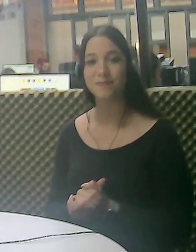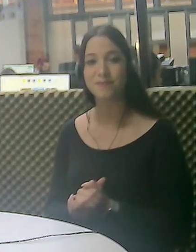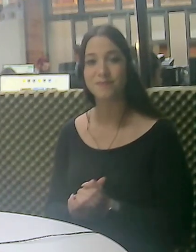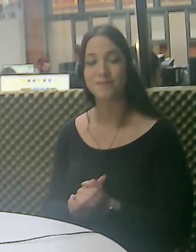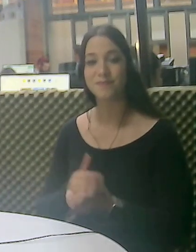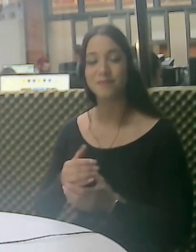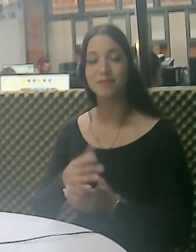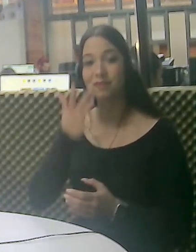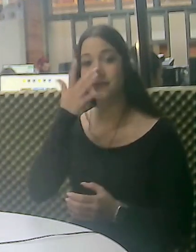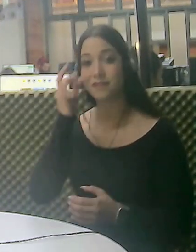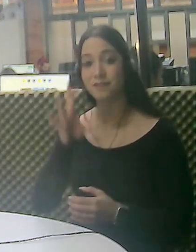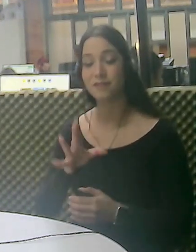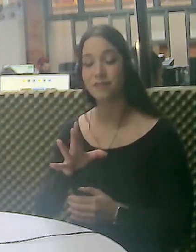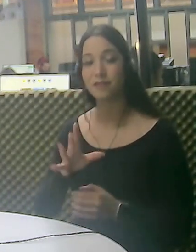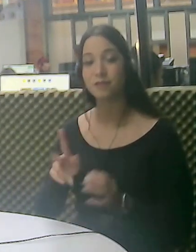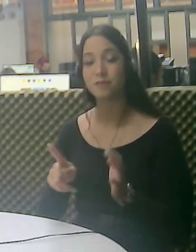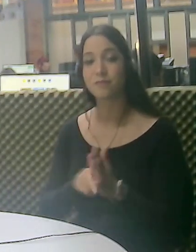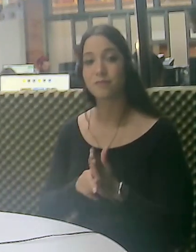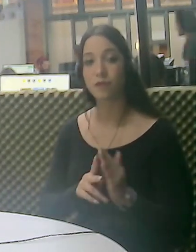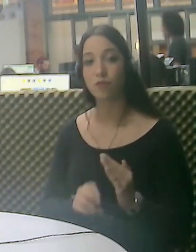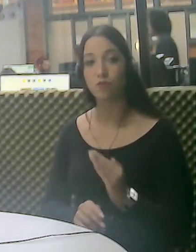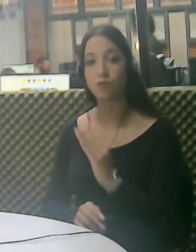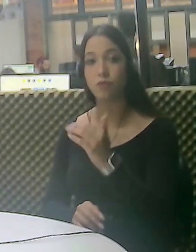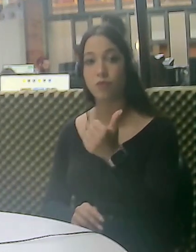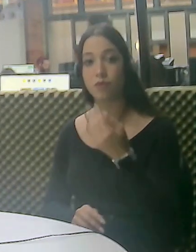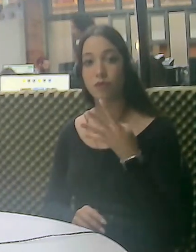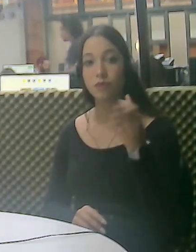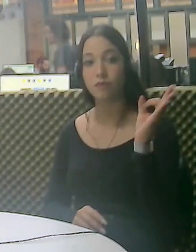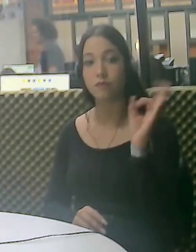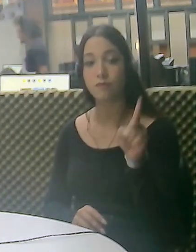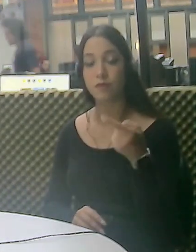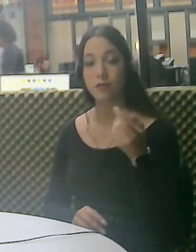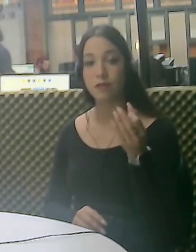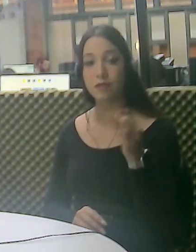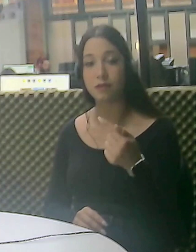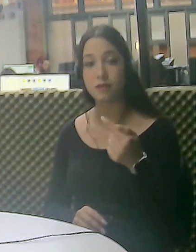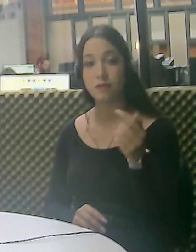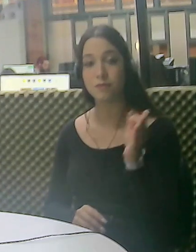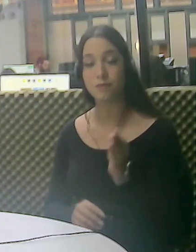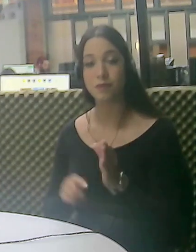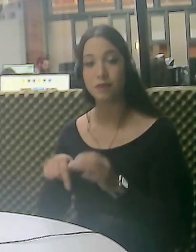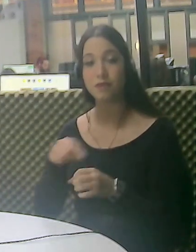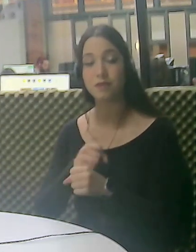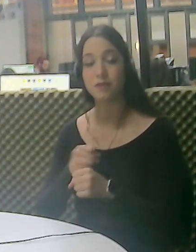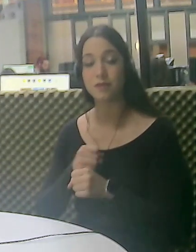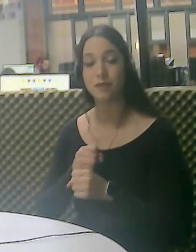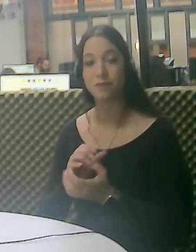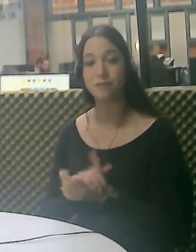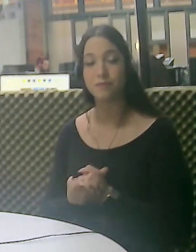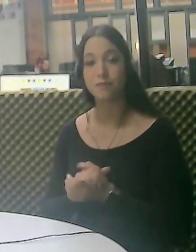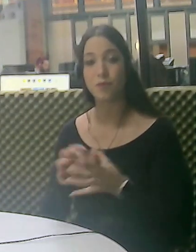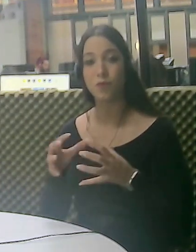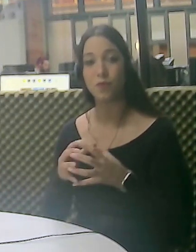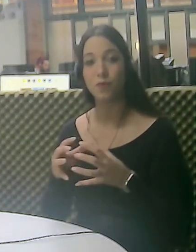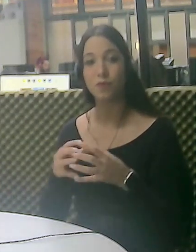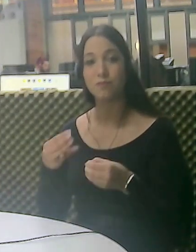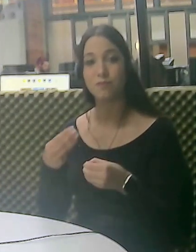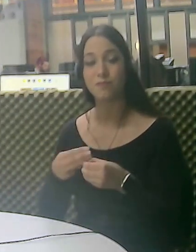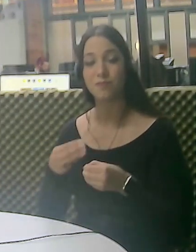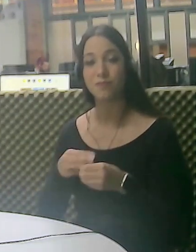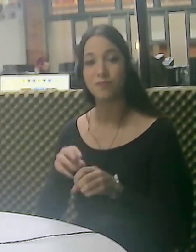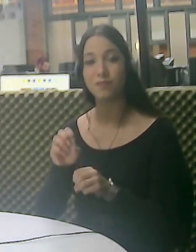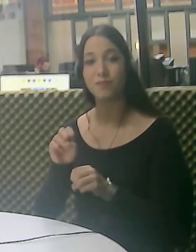Coleta seletiva tem aumento de 14,7% até novembro deste ano. Turmas da Rede Municipal de